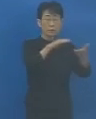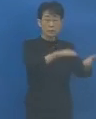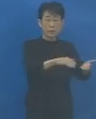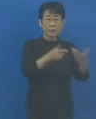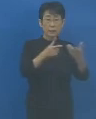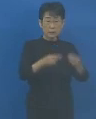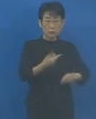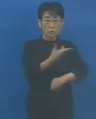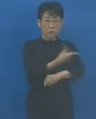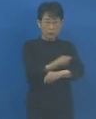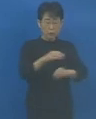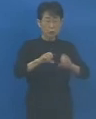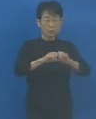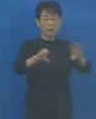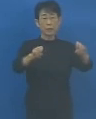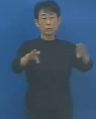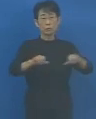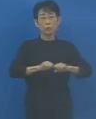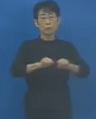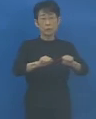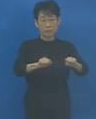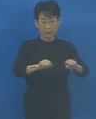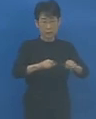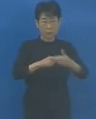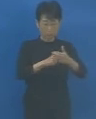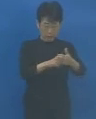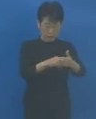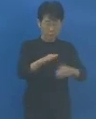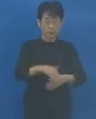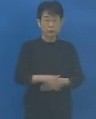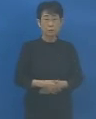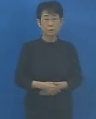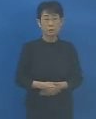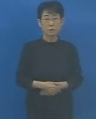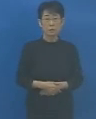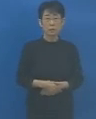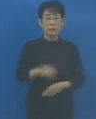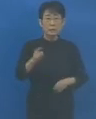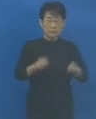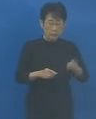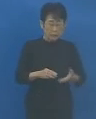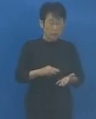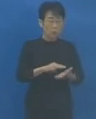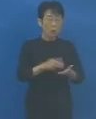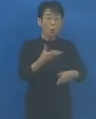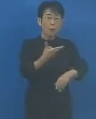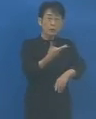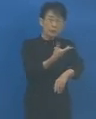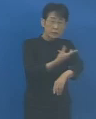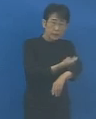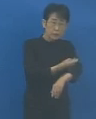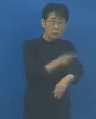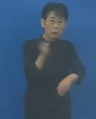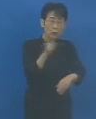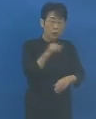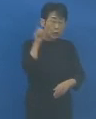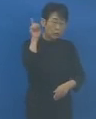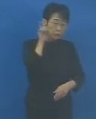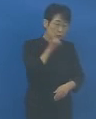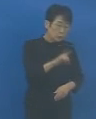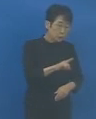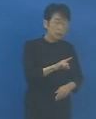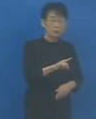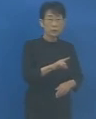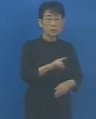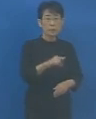まいりたいと思います。であのいずれにせよそのワクチン接種をどれだけ円滑に進めて、まずはその希